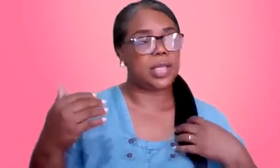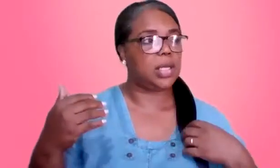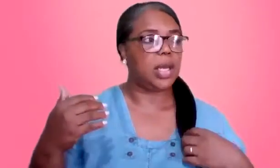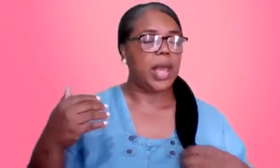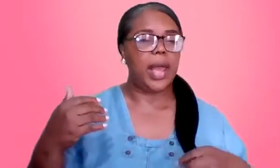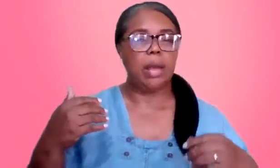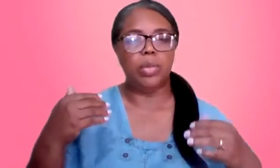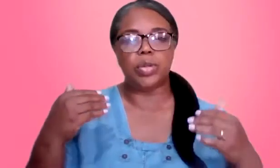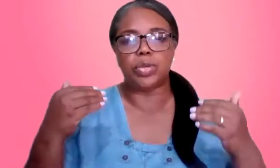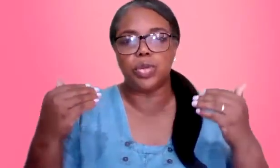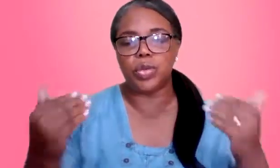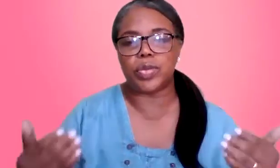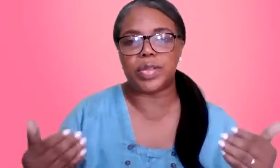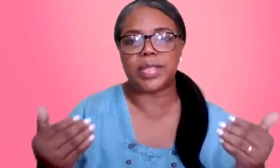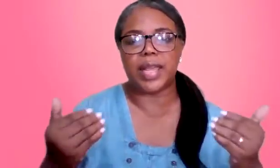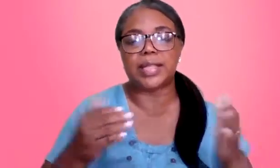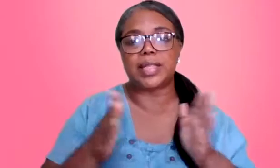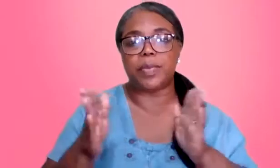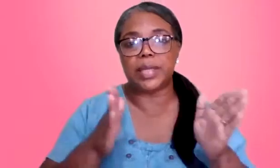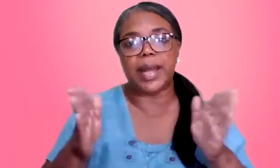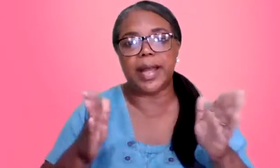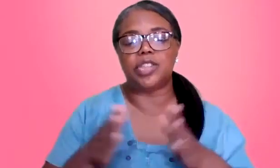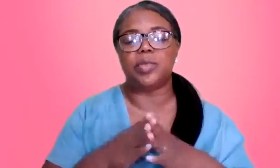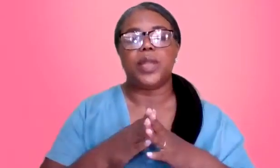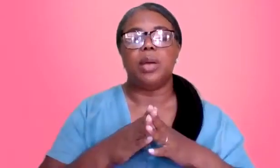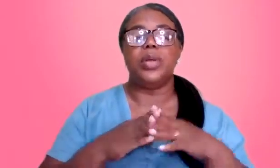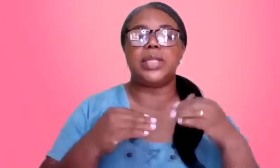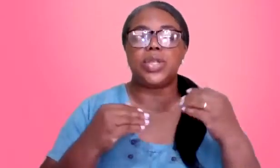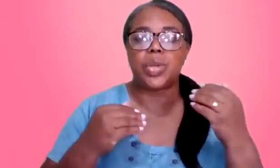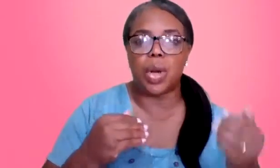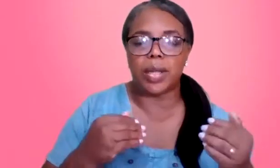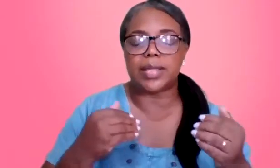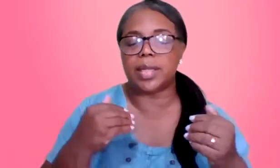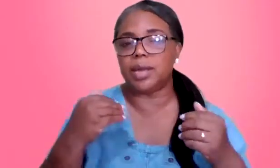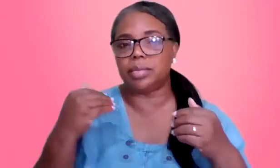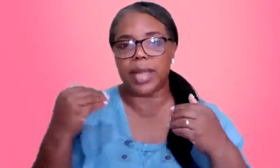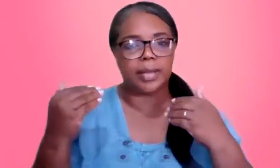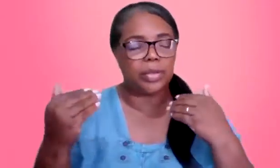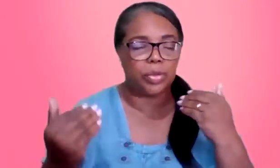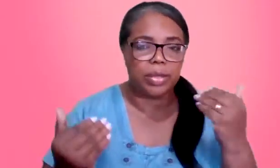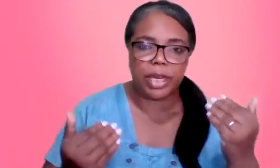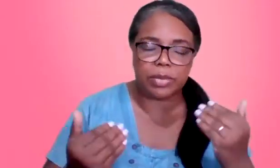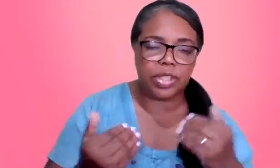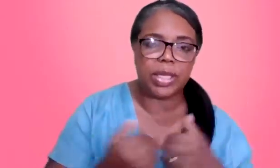assim, muitos surdos sem acessibilidade, muitas escolas que não têm tradutor e intérprete de